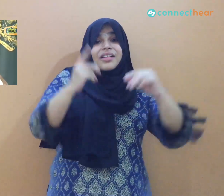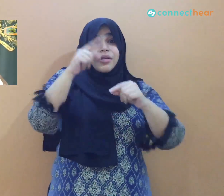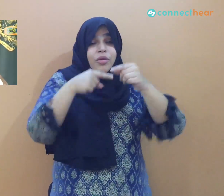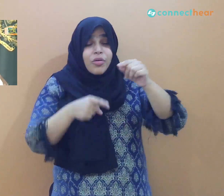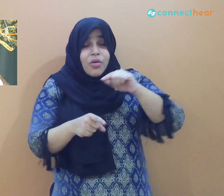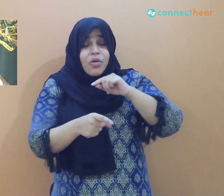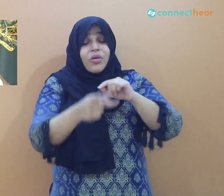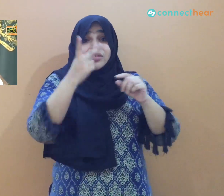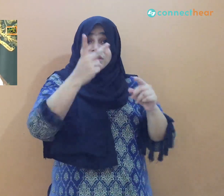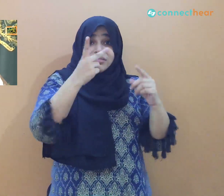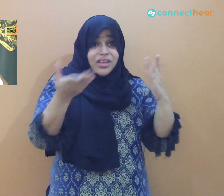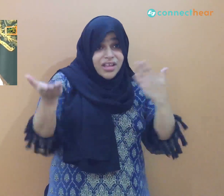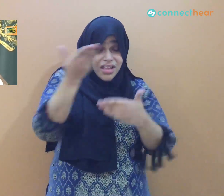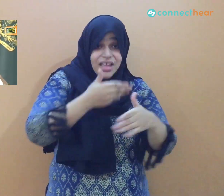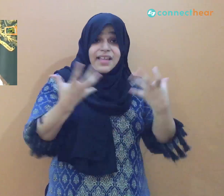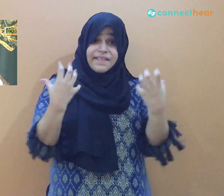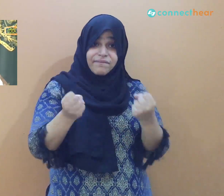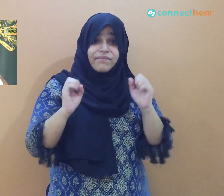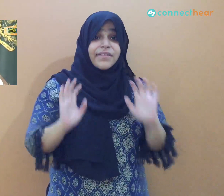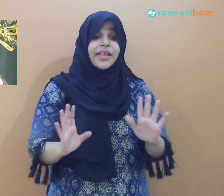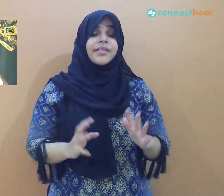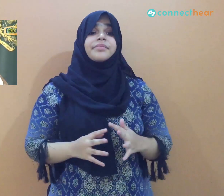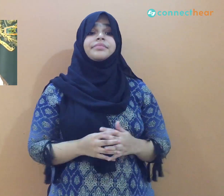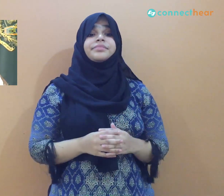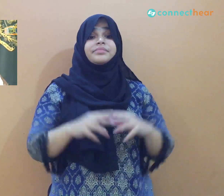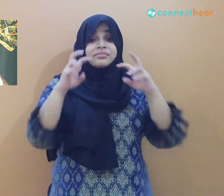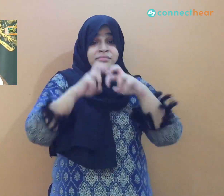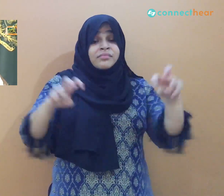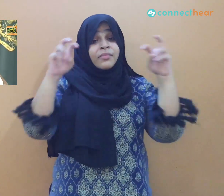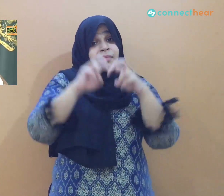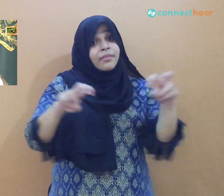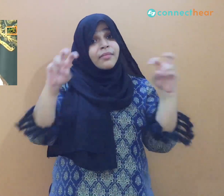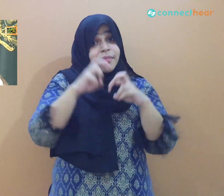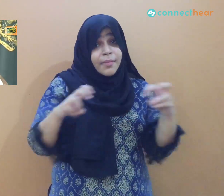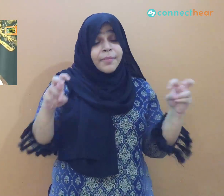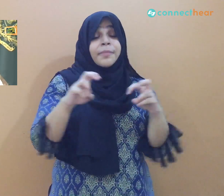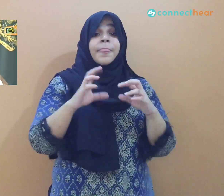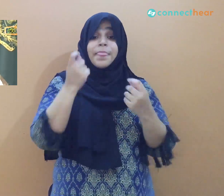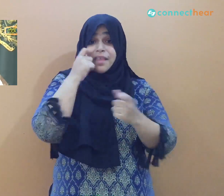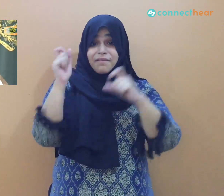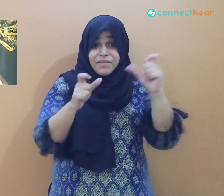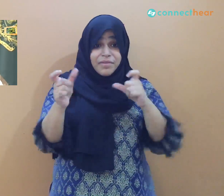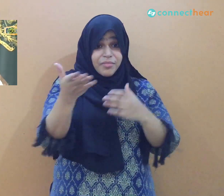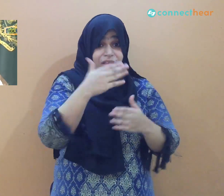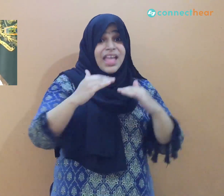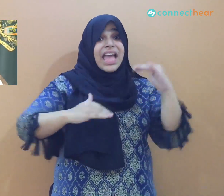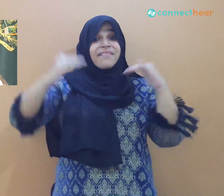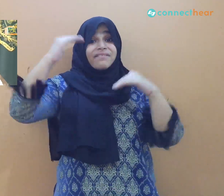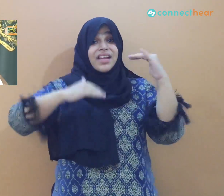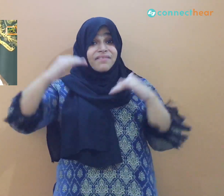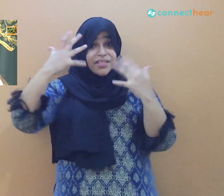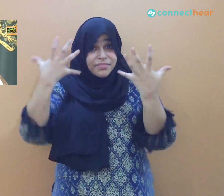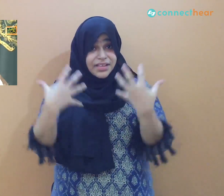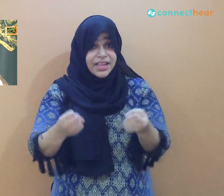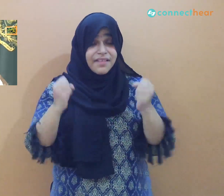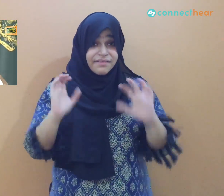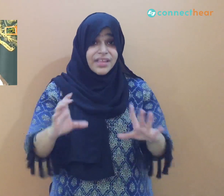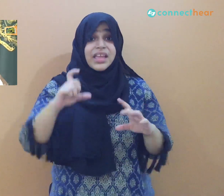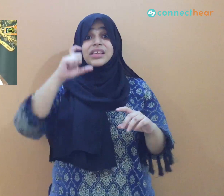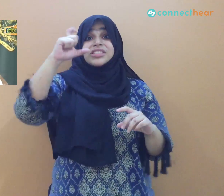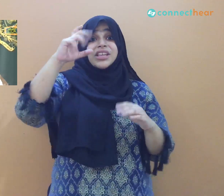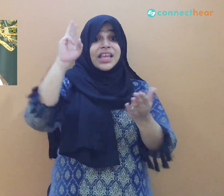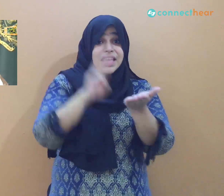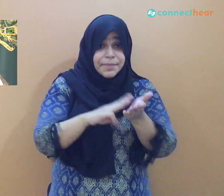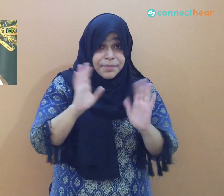کتنی پھیلتی جا رہی ہے، وہ پوری اسیس کرتی ہے، پھر ملک کا جائزہ لیتے ہیں، پھر باقی سارے ملک کے چیف سیکرٹری سے، چیف منسٹر